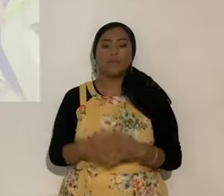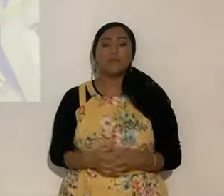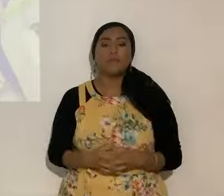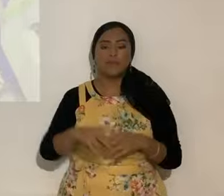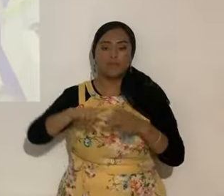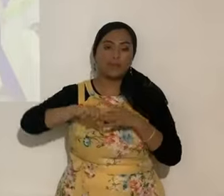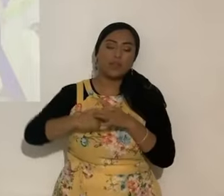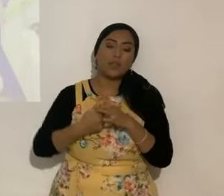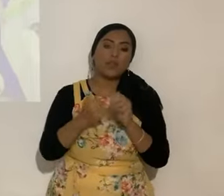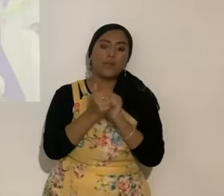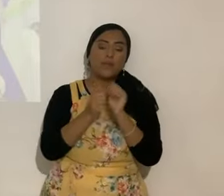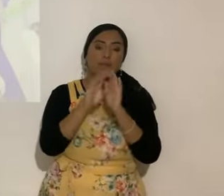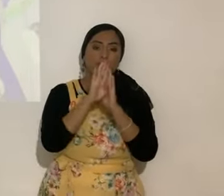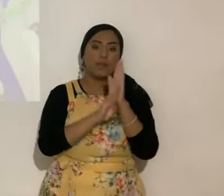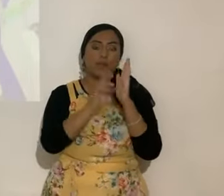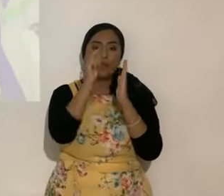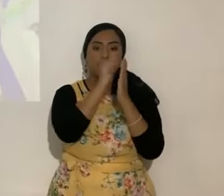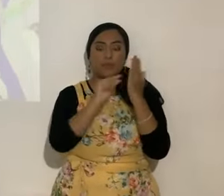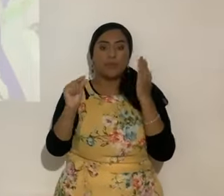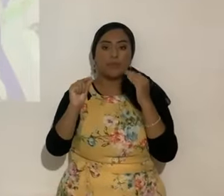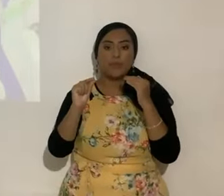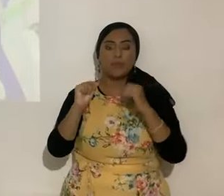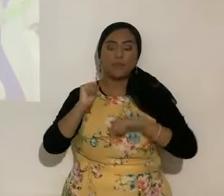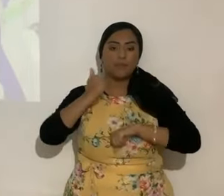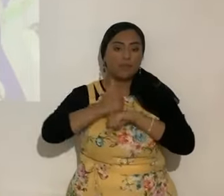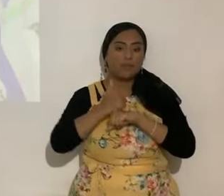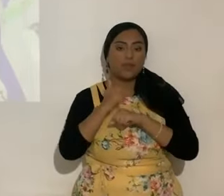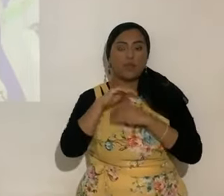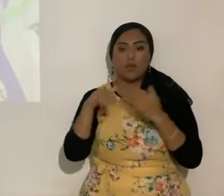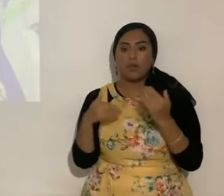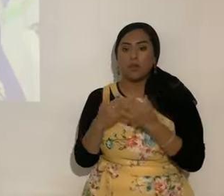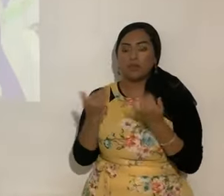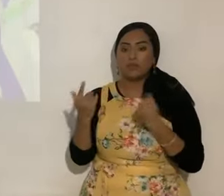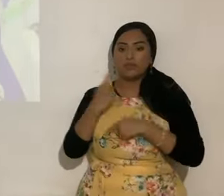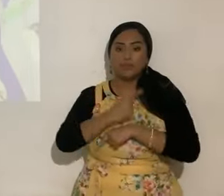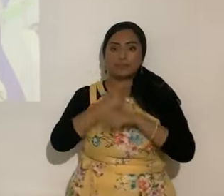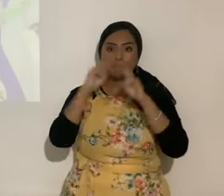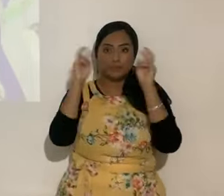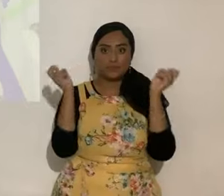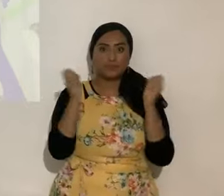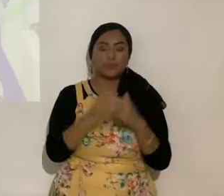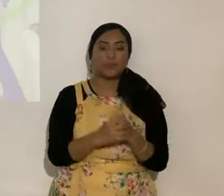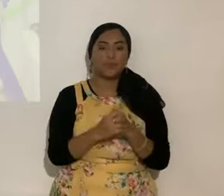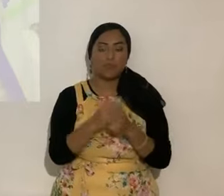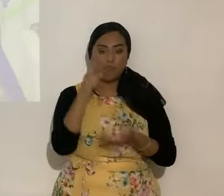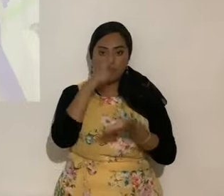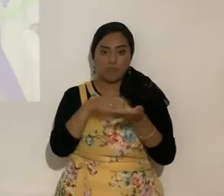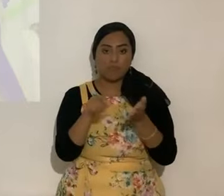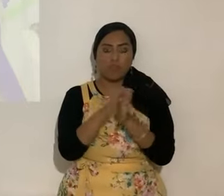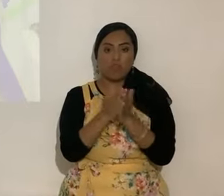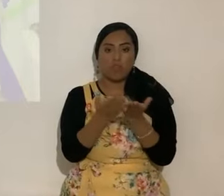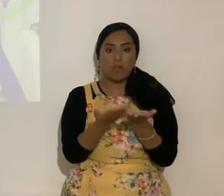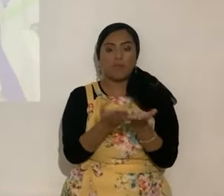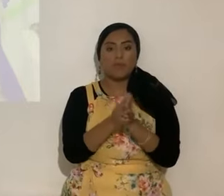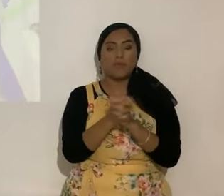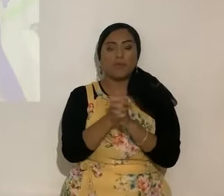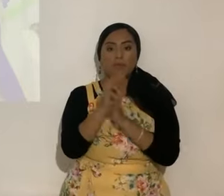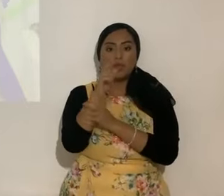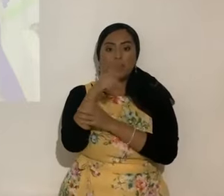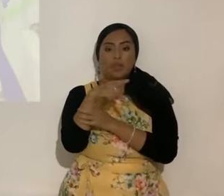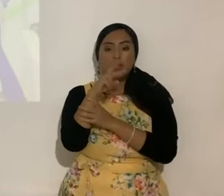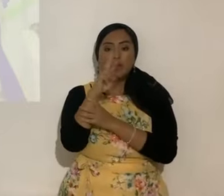a empezar con una cita bíblica que es la base de todo, de todo este tema. Vamos al libro de Proverbios, por favor,